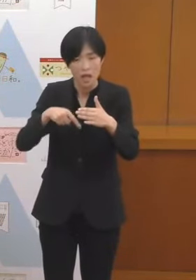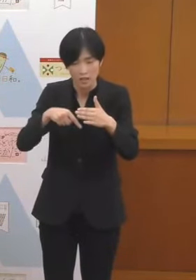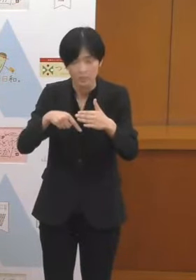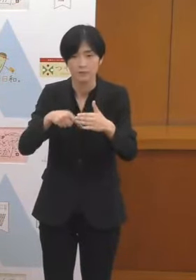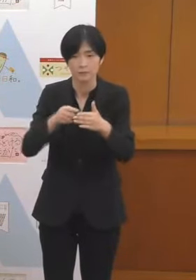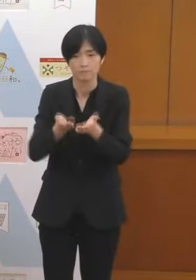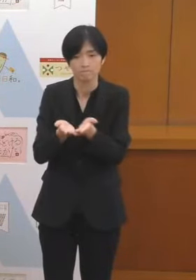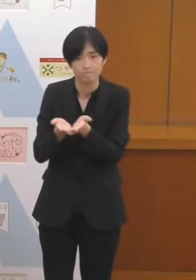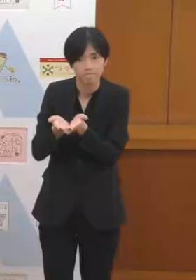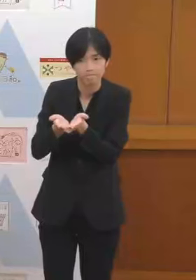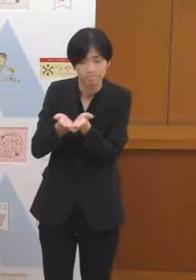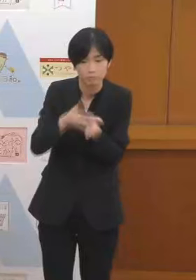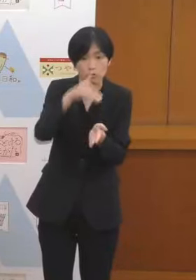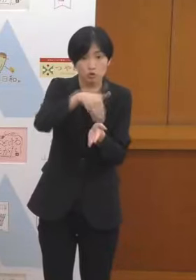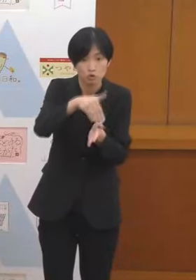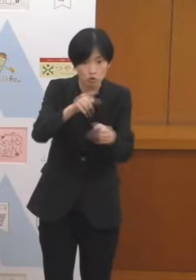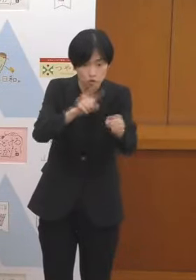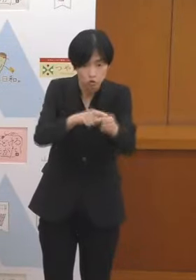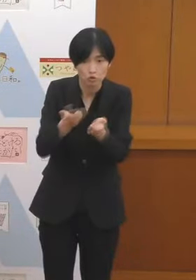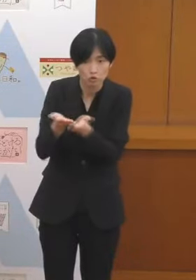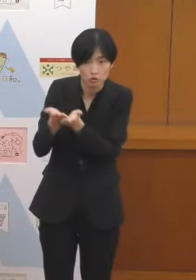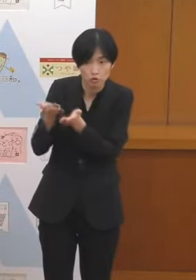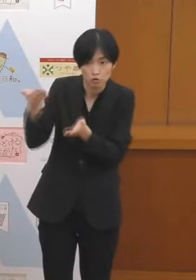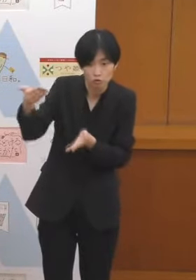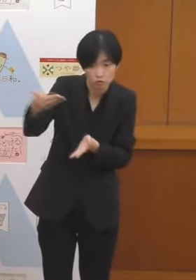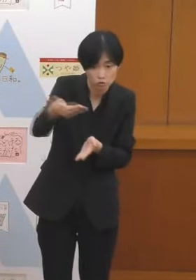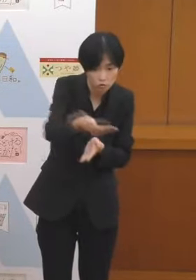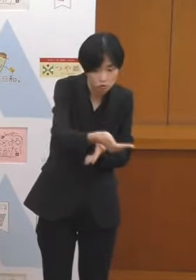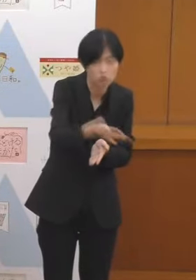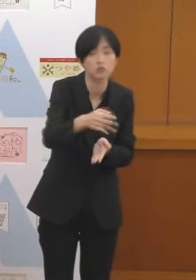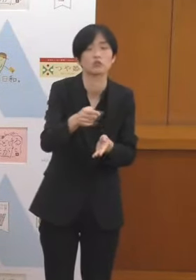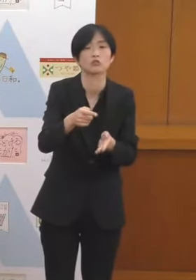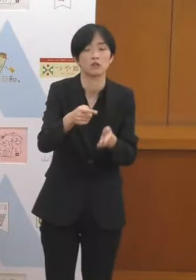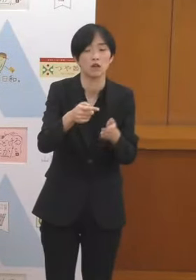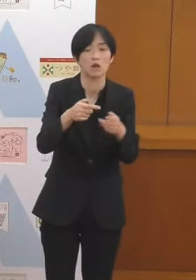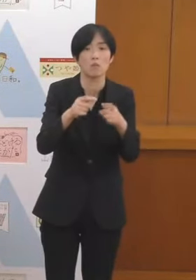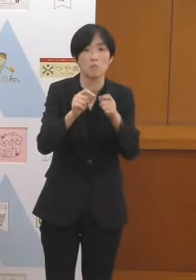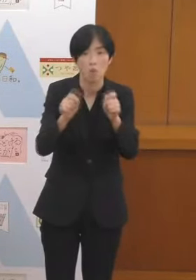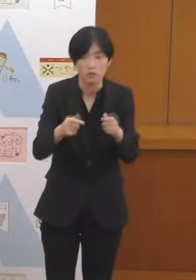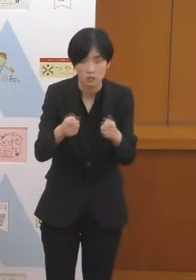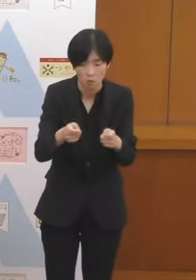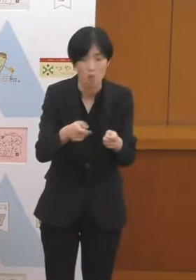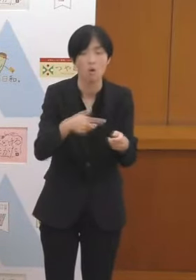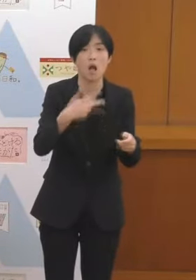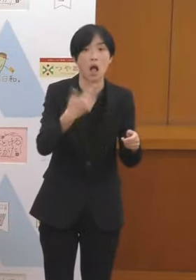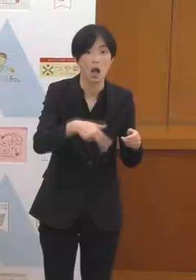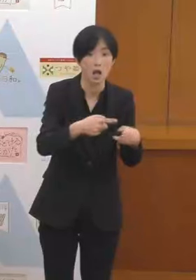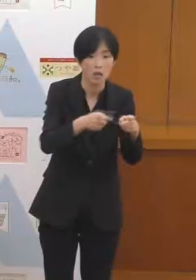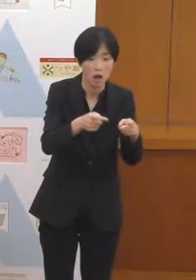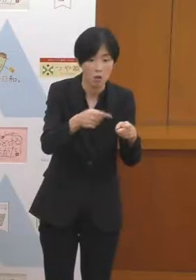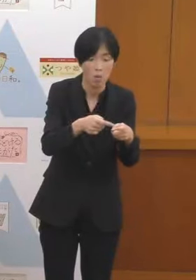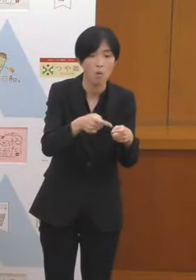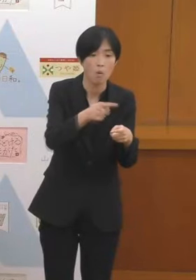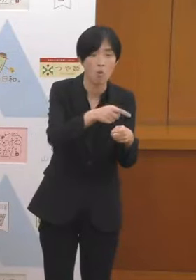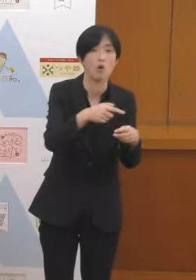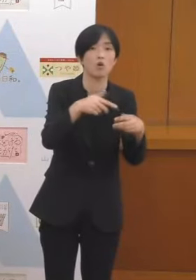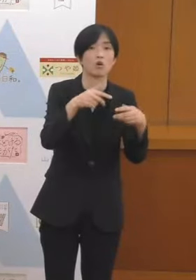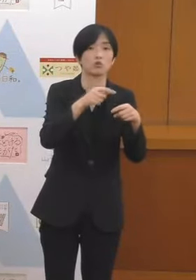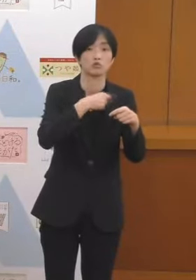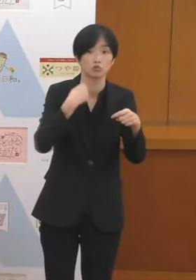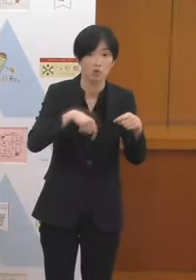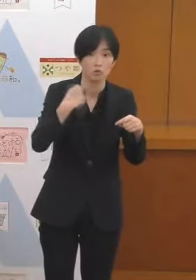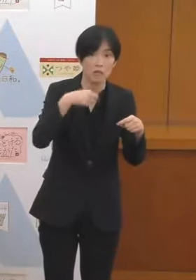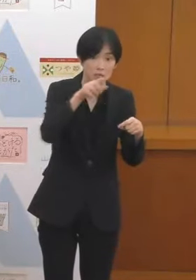の九州方面への会場輸送や文字校博多校を経由した中国南部東南